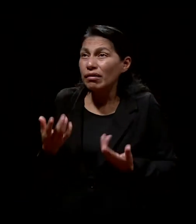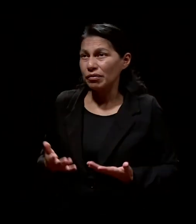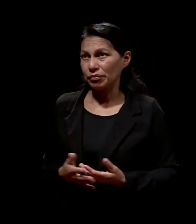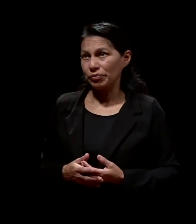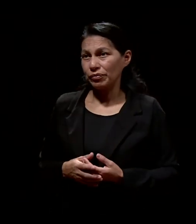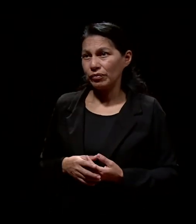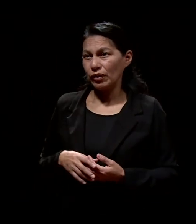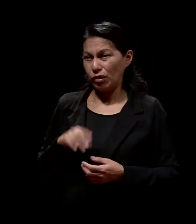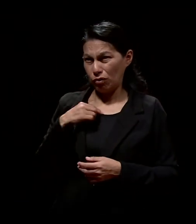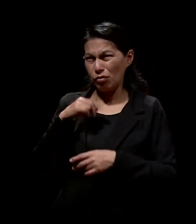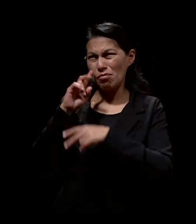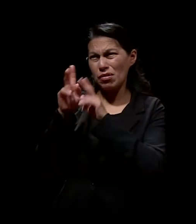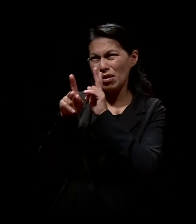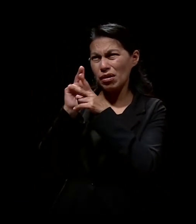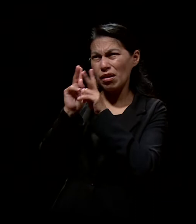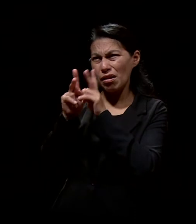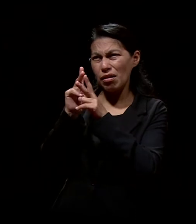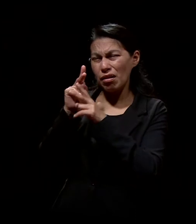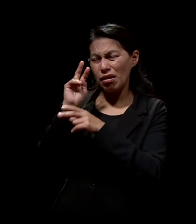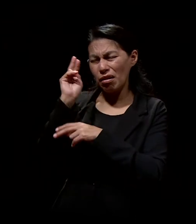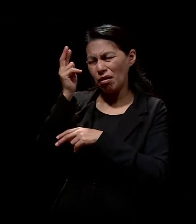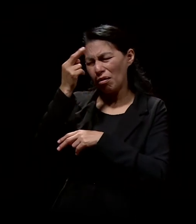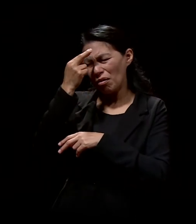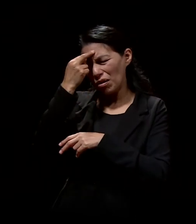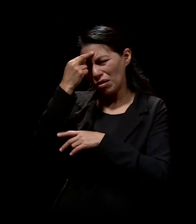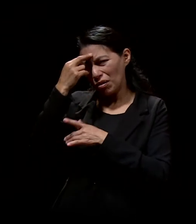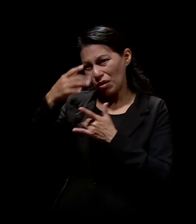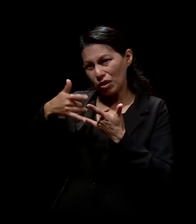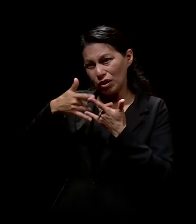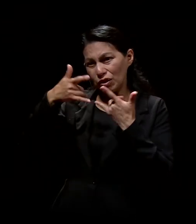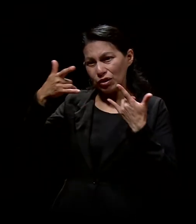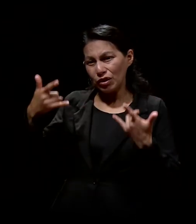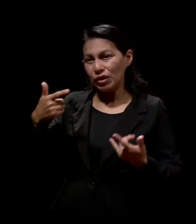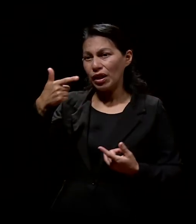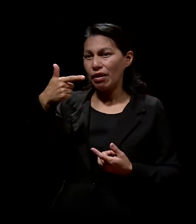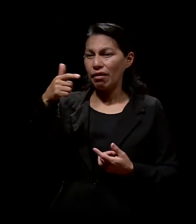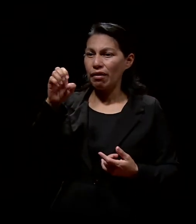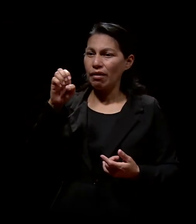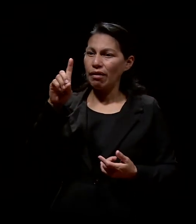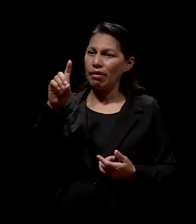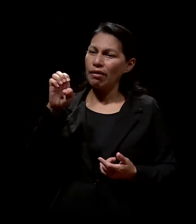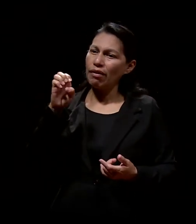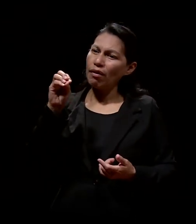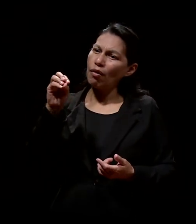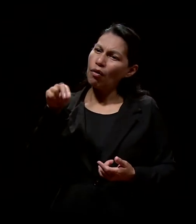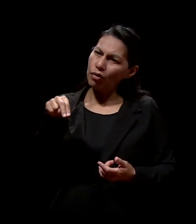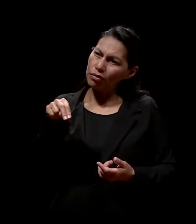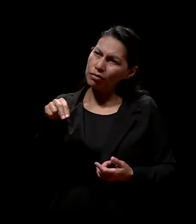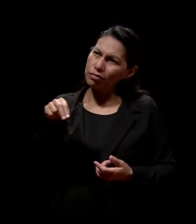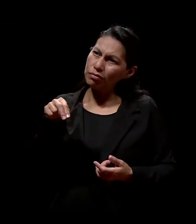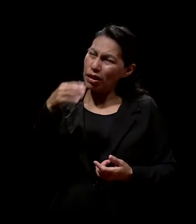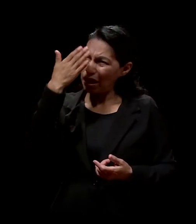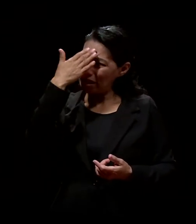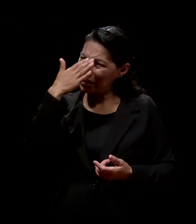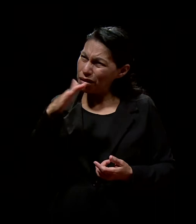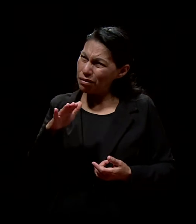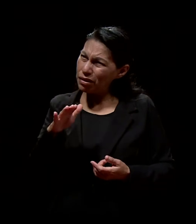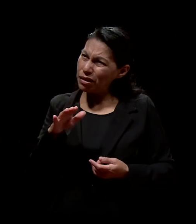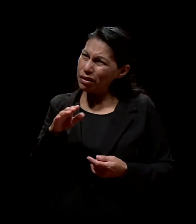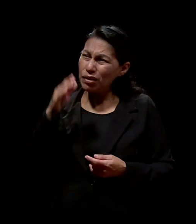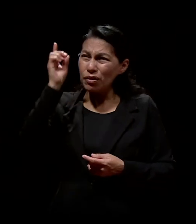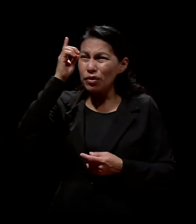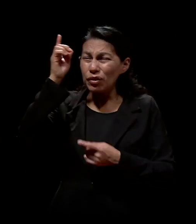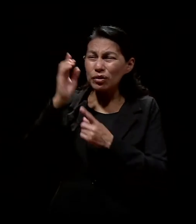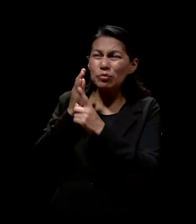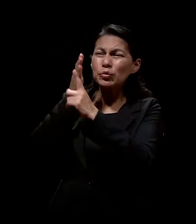vida. Cuando yo le comienzo a decir eso, me acuerdo de la historia de Gedeón, que él pide una señal para